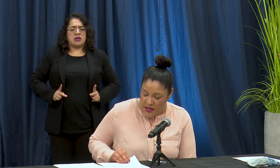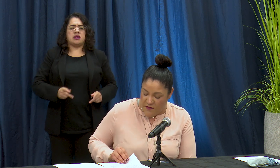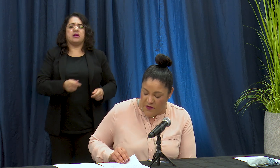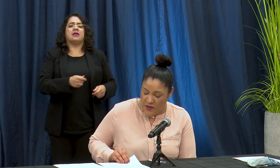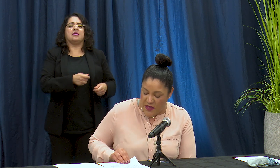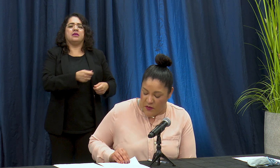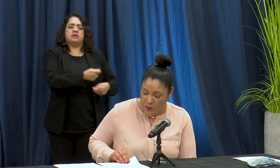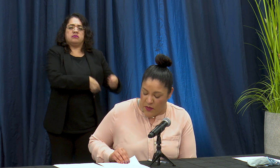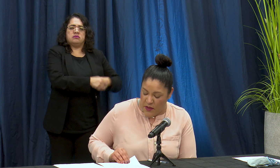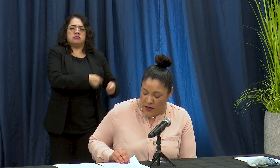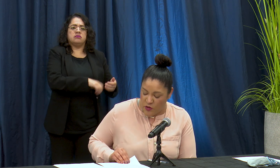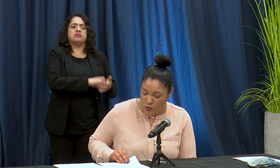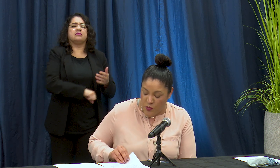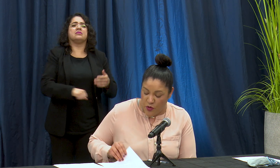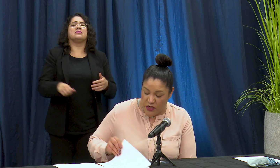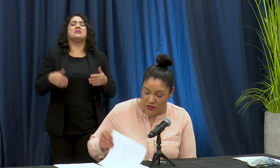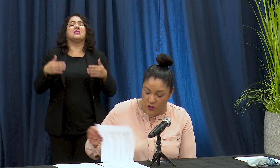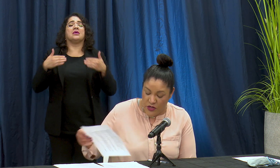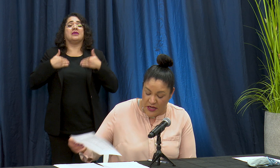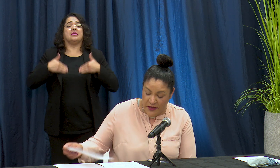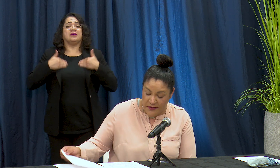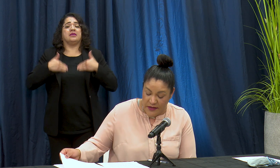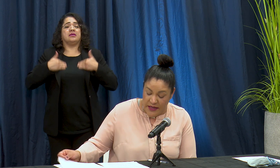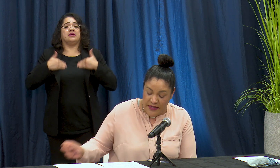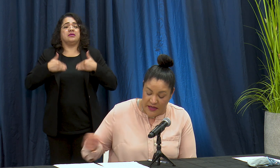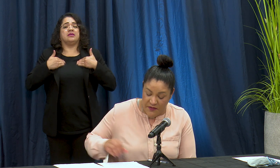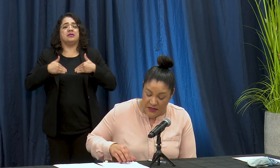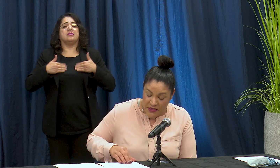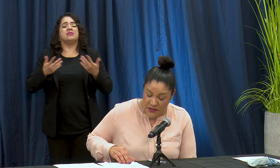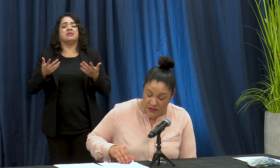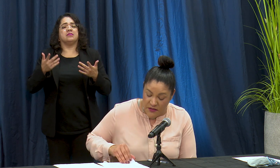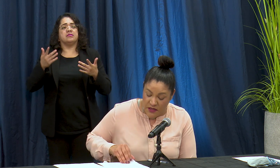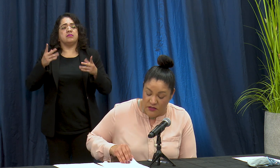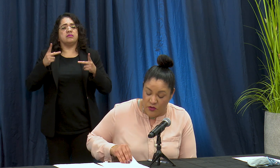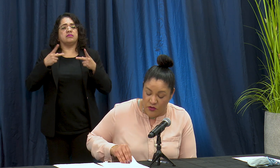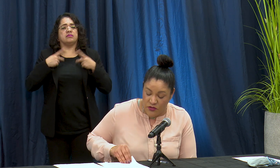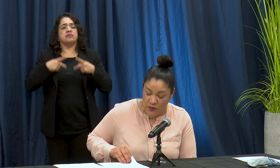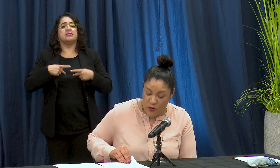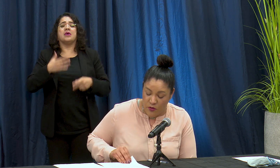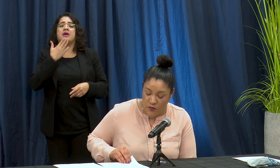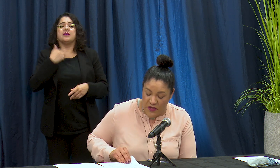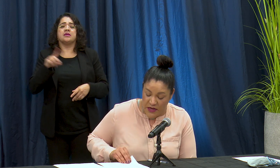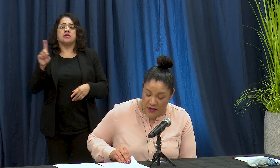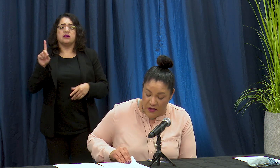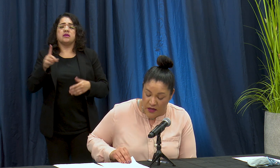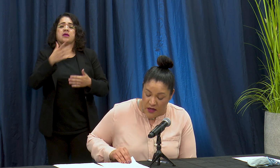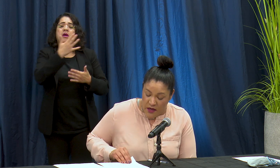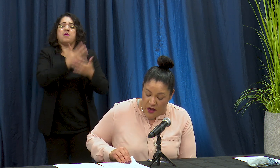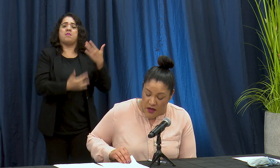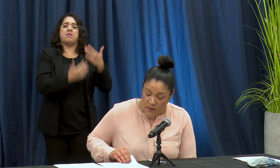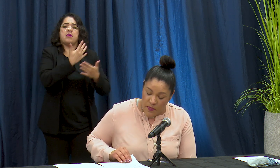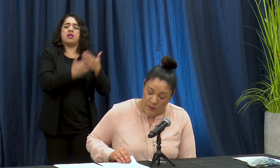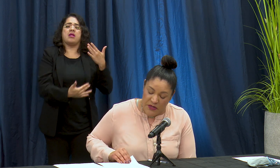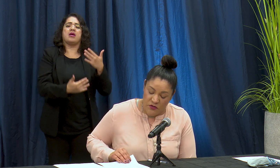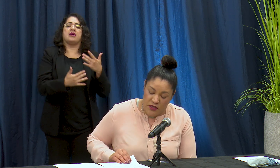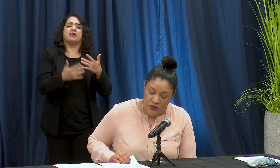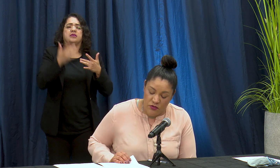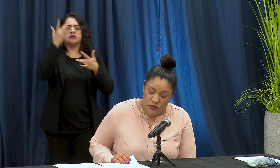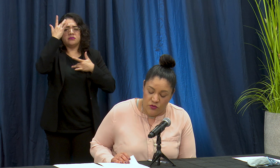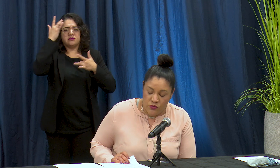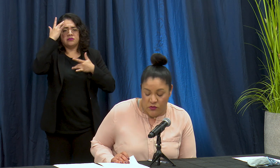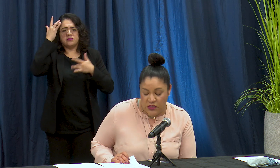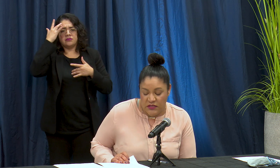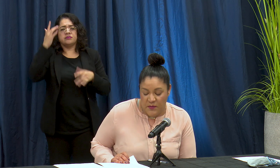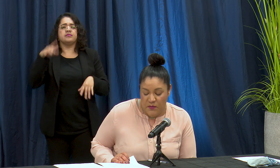diálisis, enfermedad en los pulmones crónica, el diabetes, trastornos de hemoglobina, personas